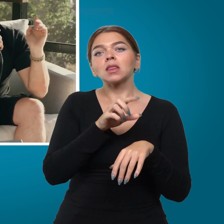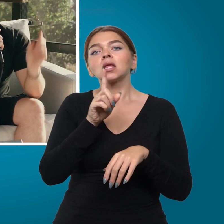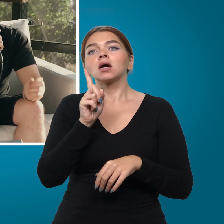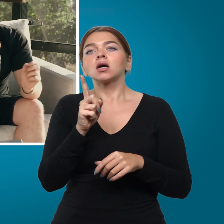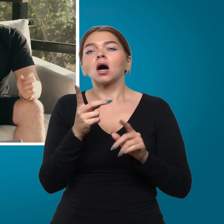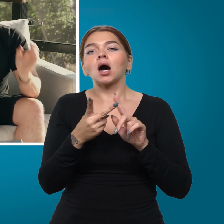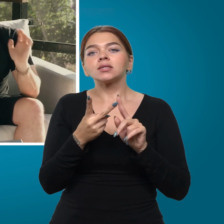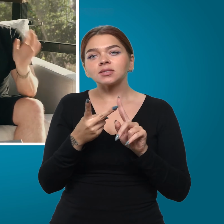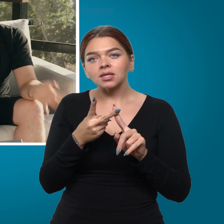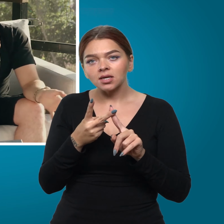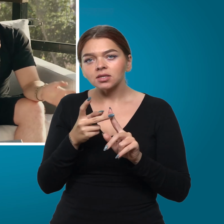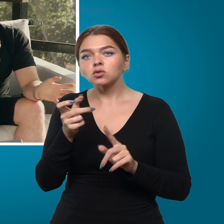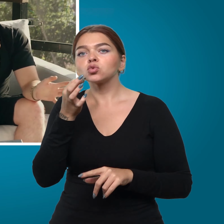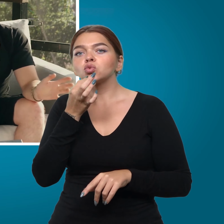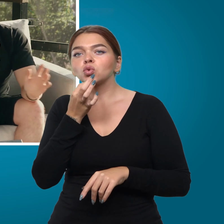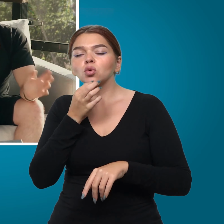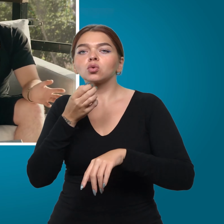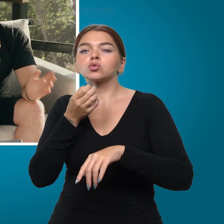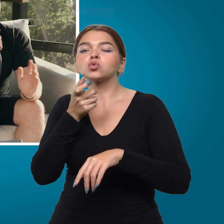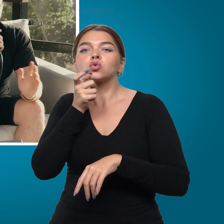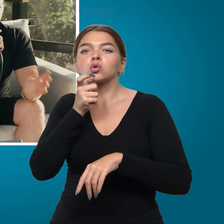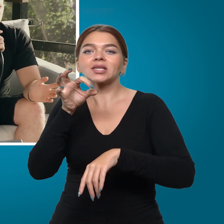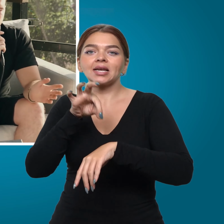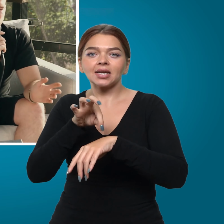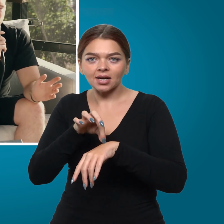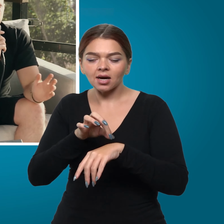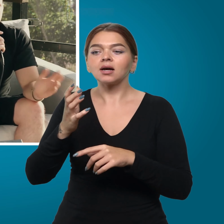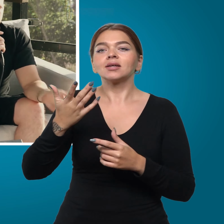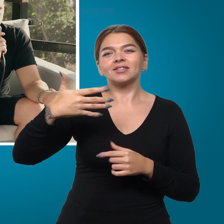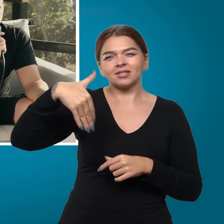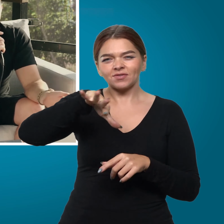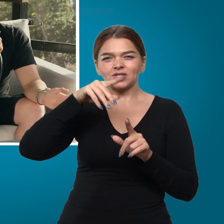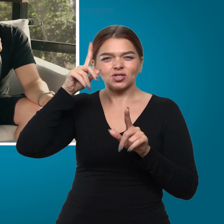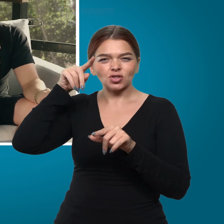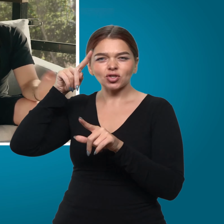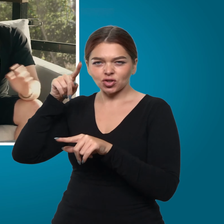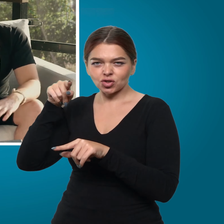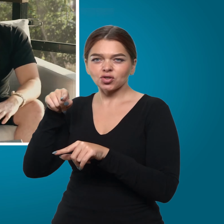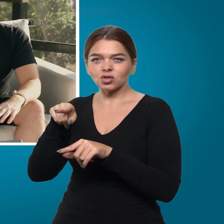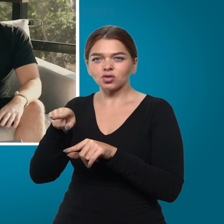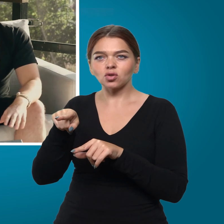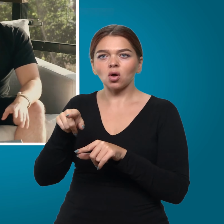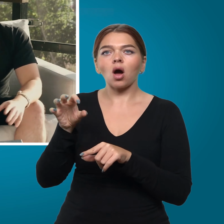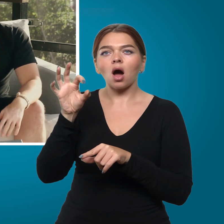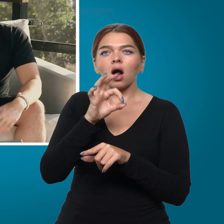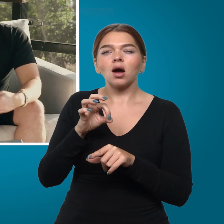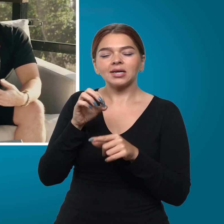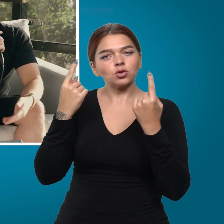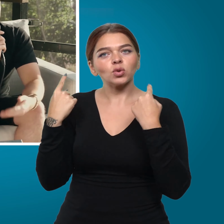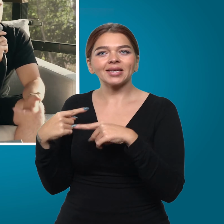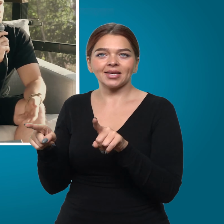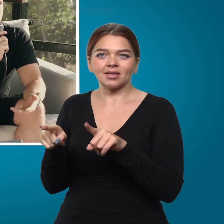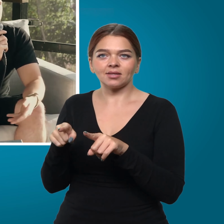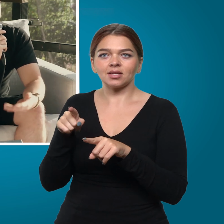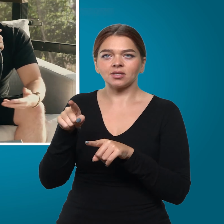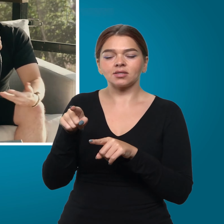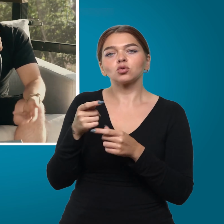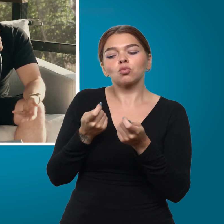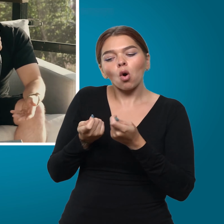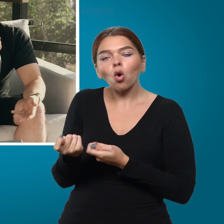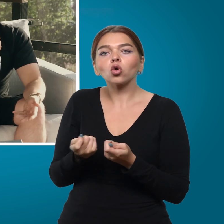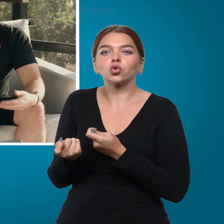pirmas diabeto tipas, nuo kurio pasveikti neįmanoma ir tai nėra dėl to, kad žmonės daug cukraus valgia. Ir yra antras tas tipas, kur tikrai visi žinom, ką nors